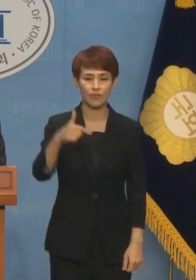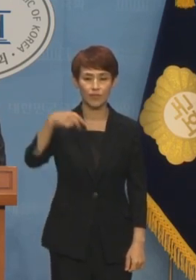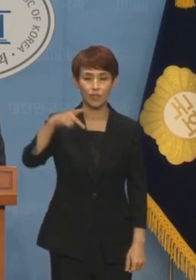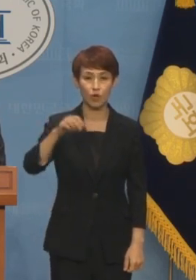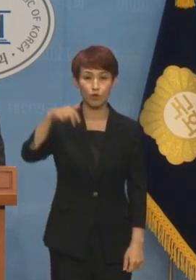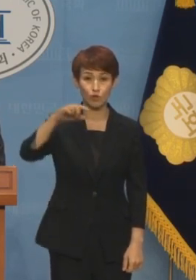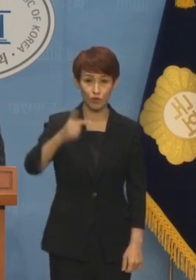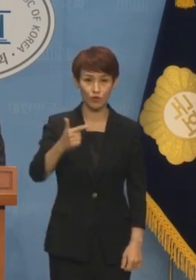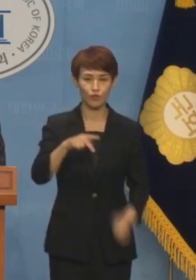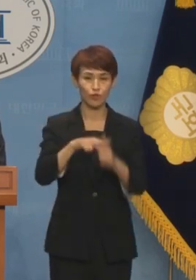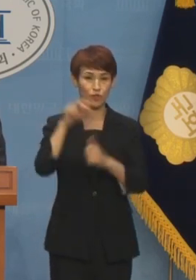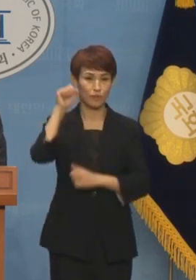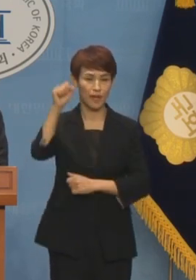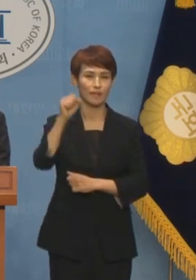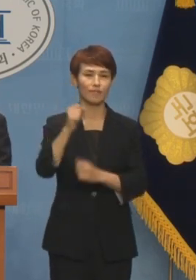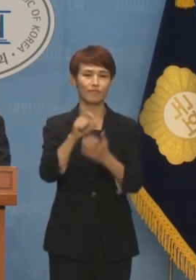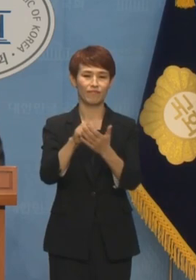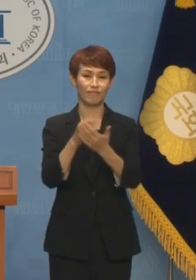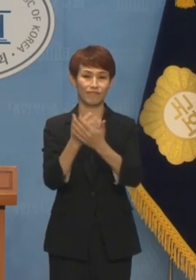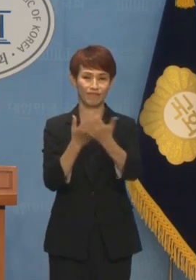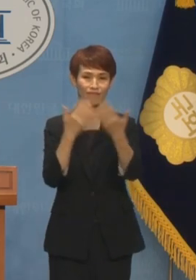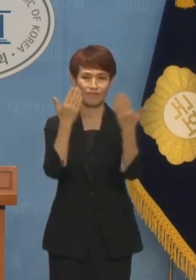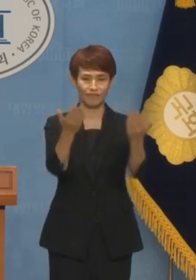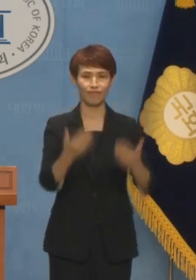출마 기자회견을 시작하겠습니다.